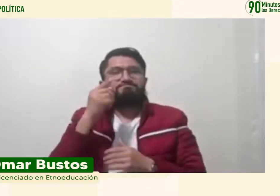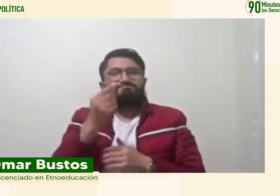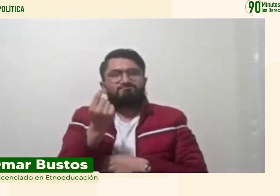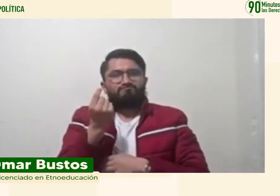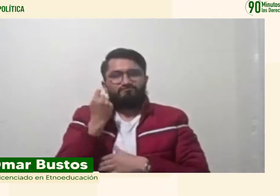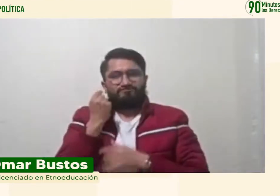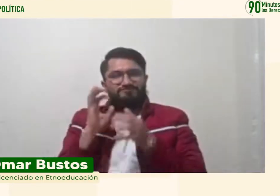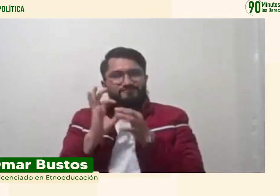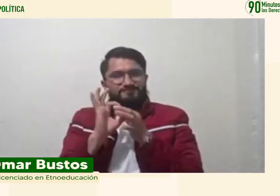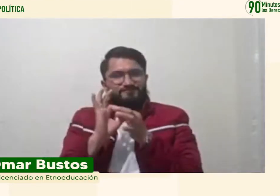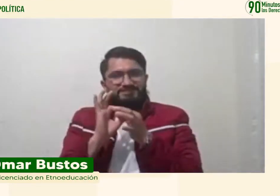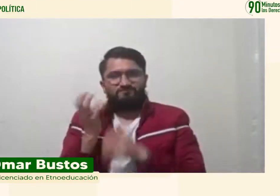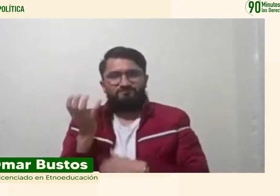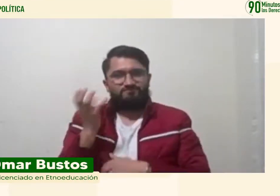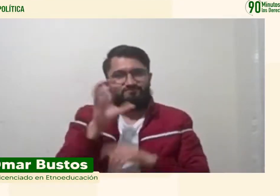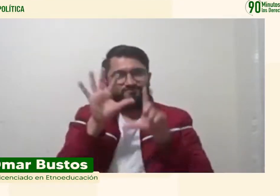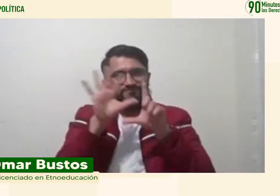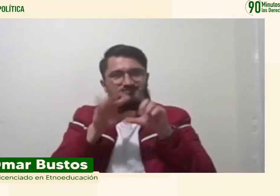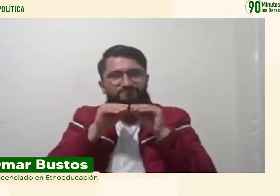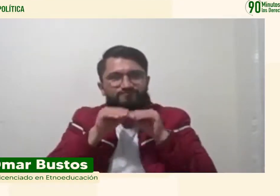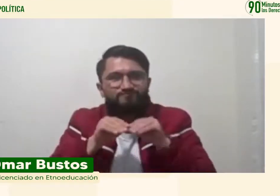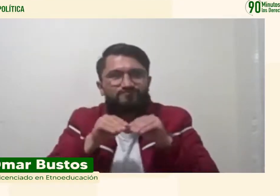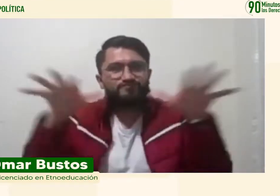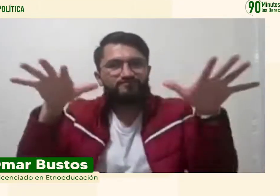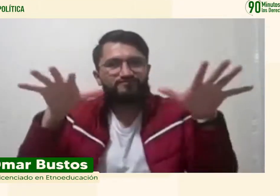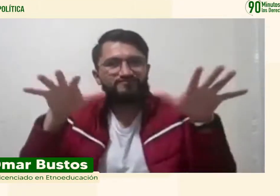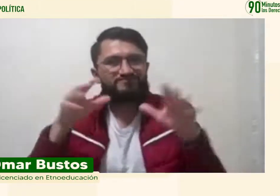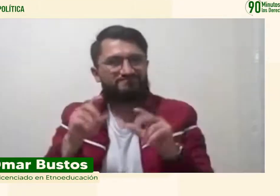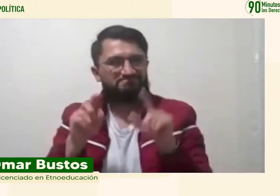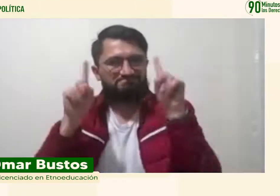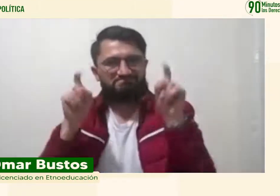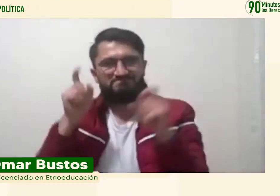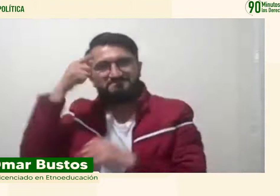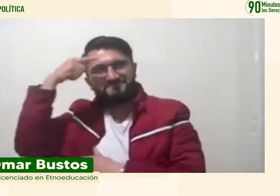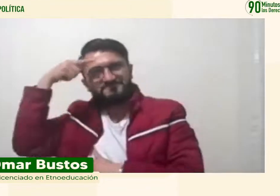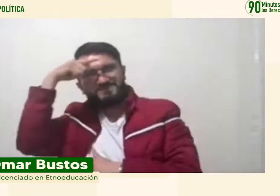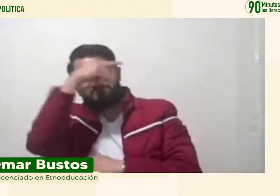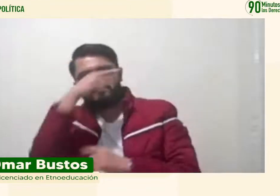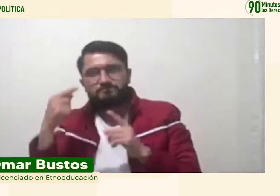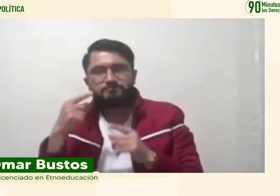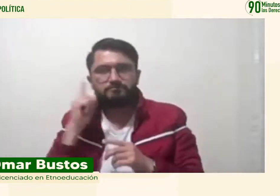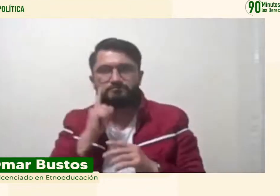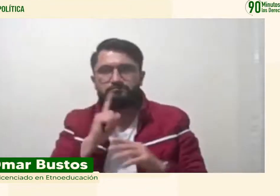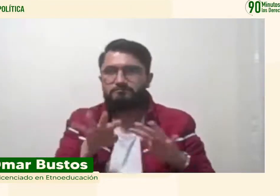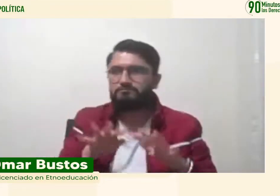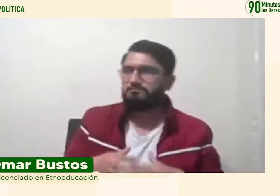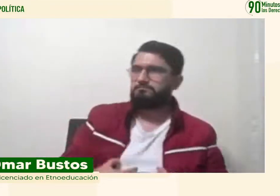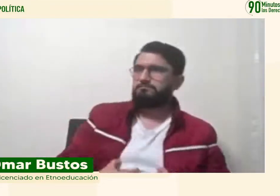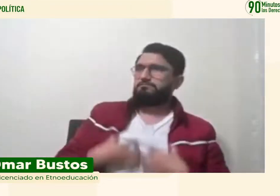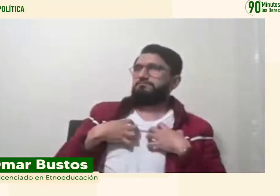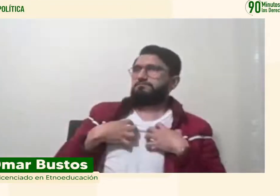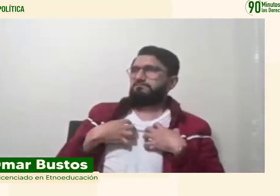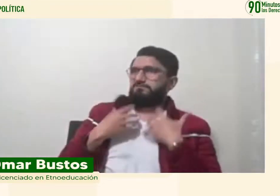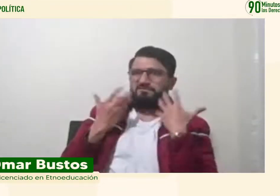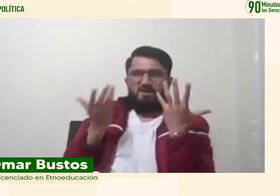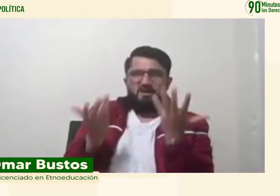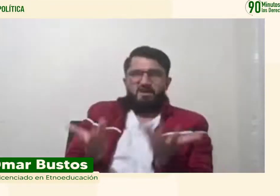reflexionar hace poco apenas con el montón vídeo una publicación que habla que cinco pues